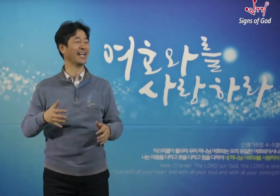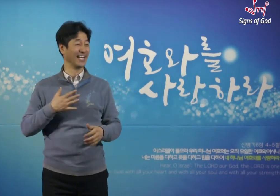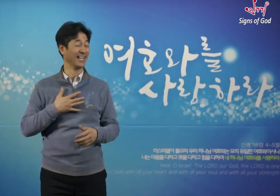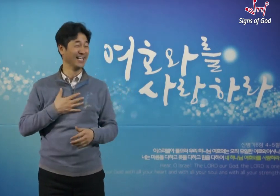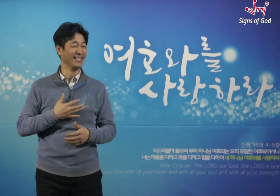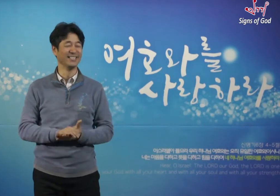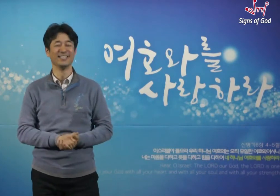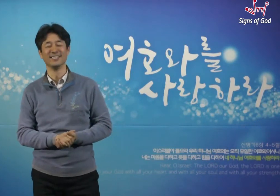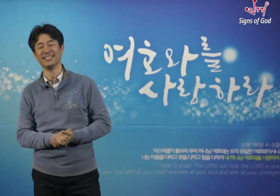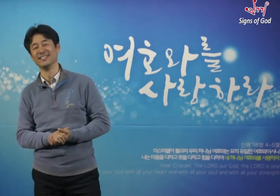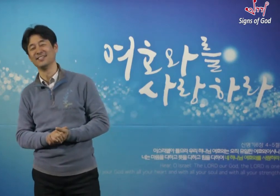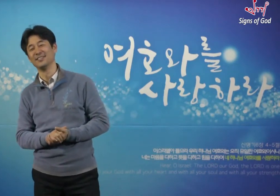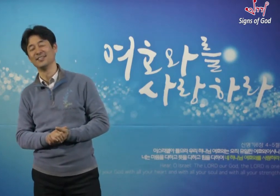제가 너무 약합니다.